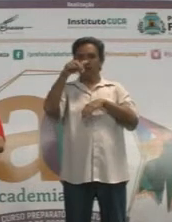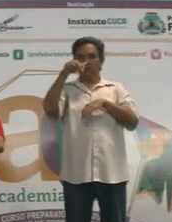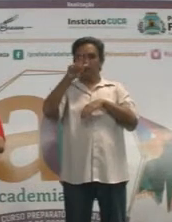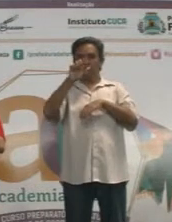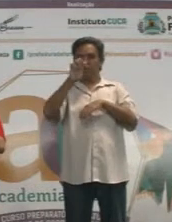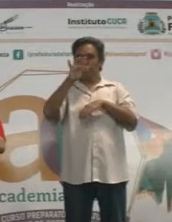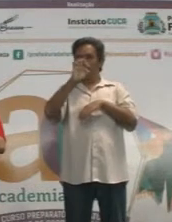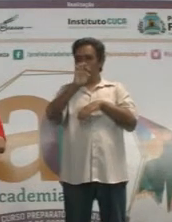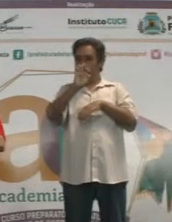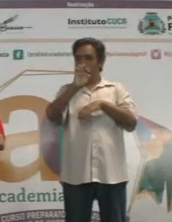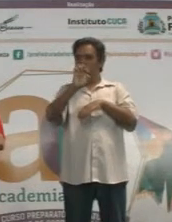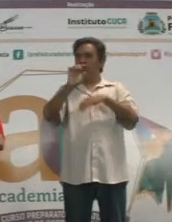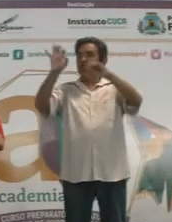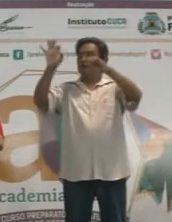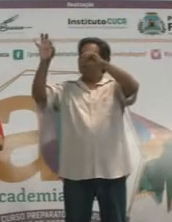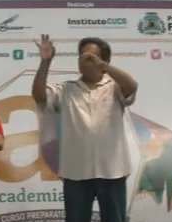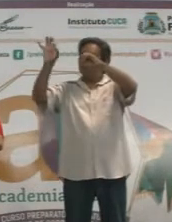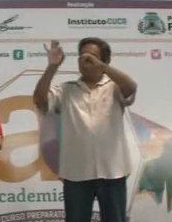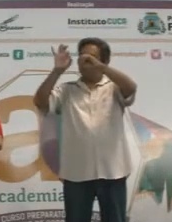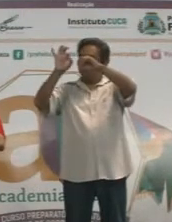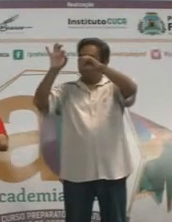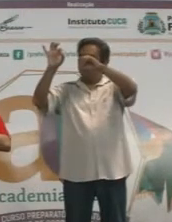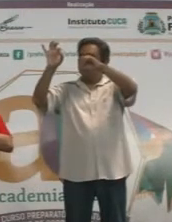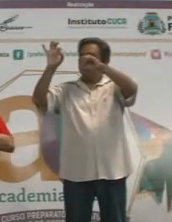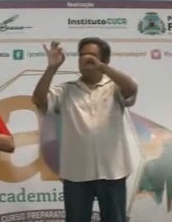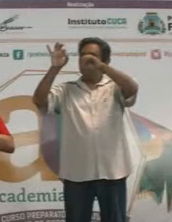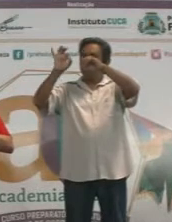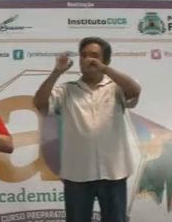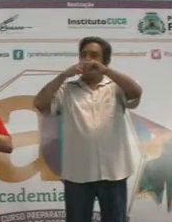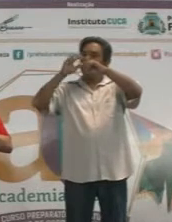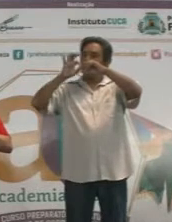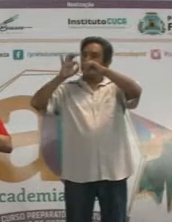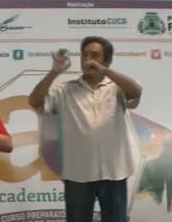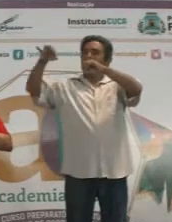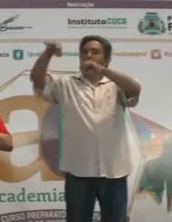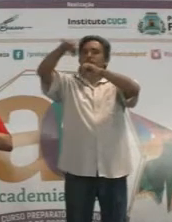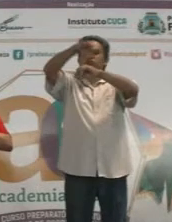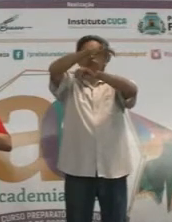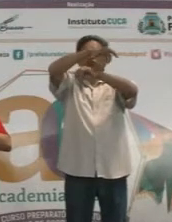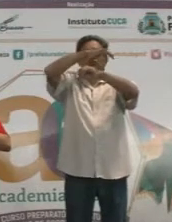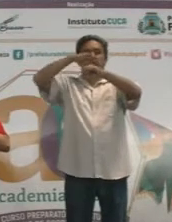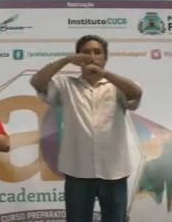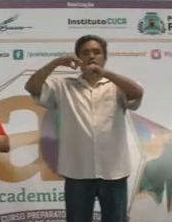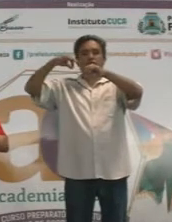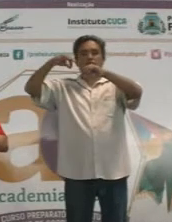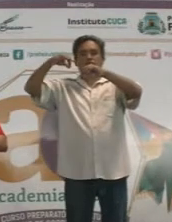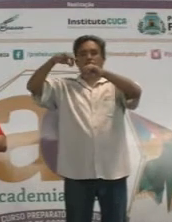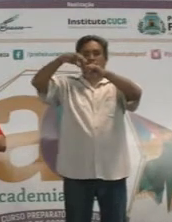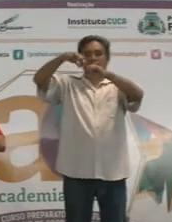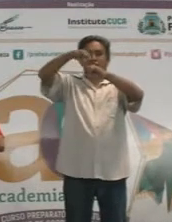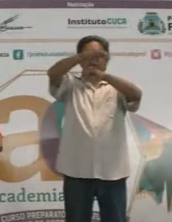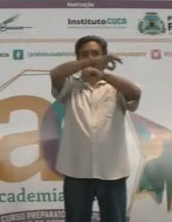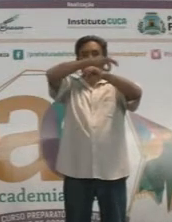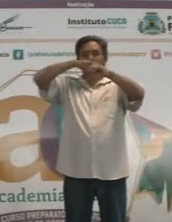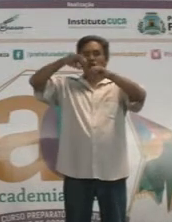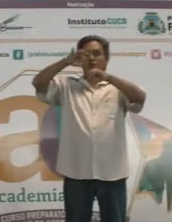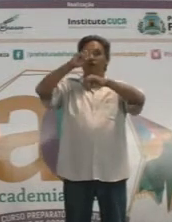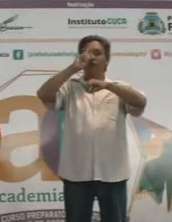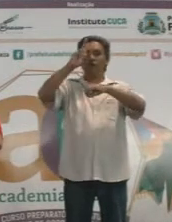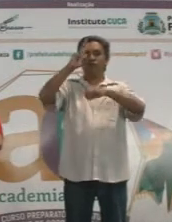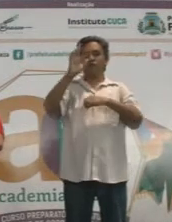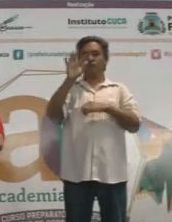a alta elíptica, ela tem a tendência a fugir dessa órbita. Então, o que puxa ela para dentro é a